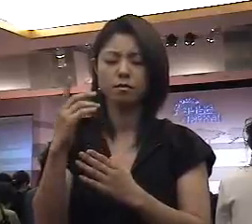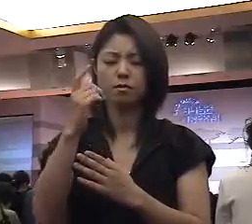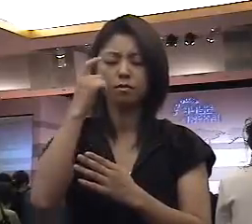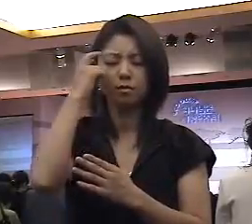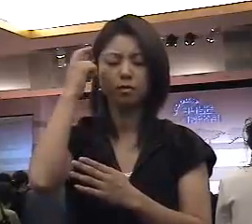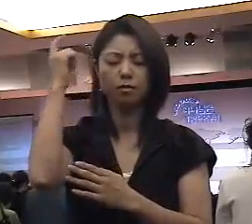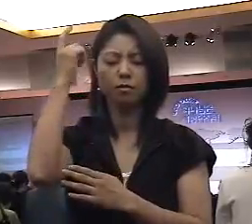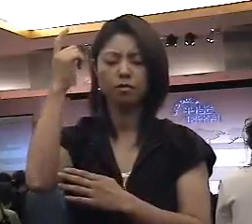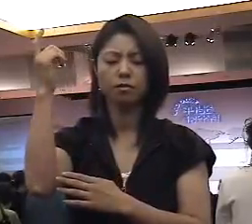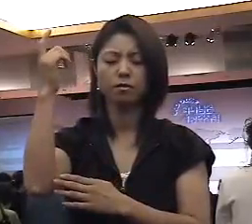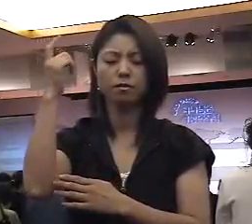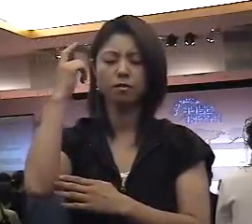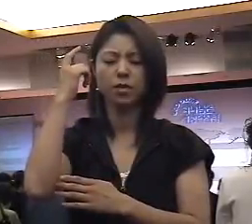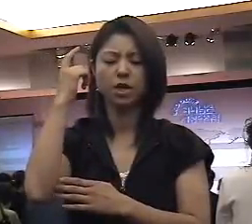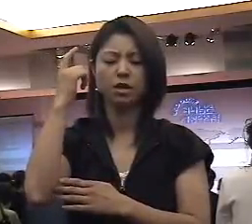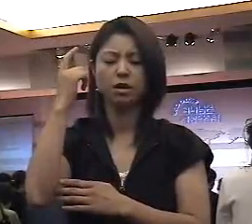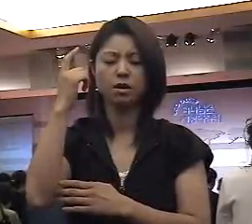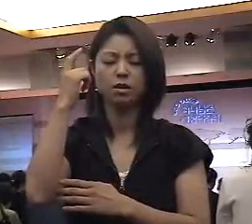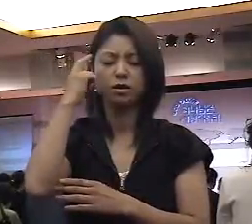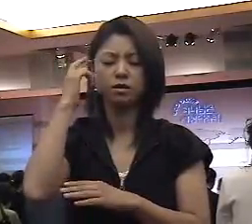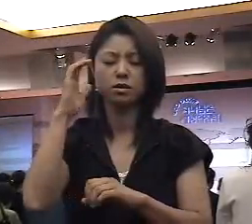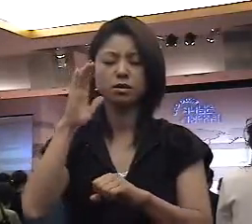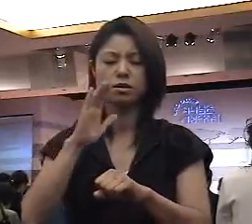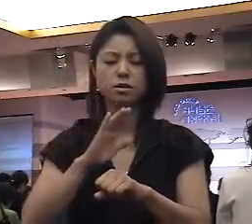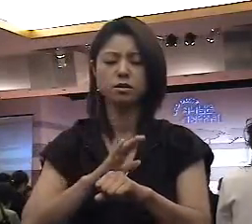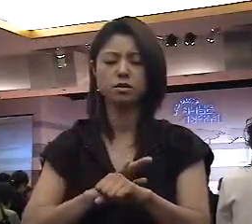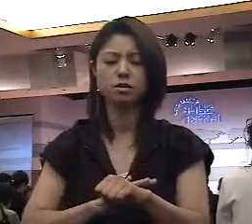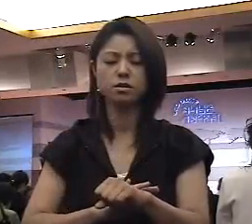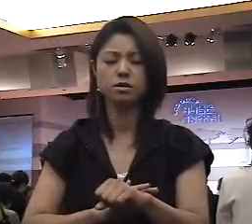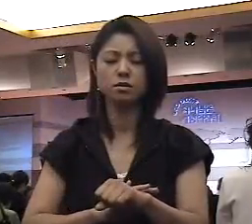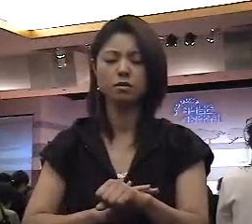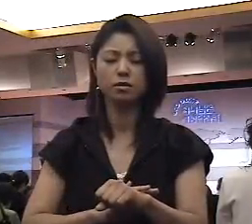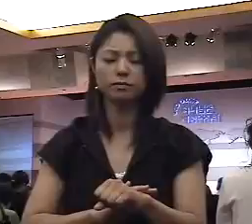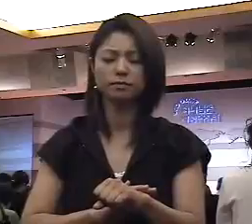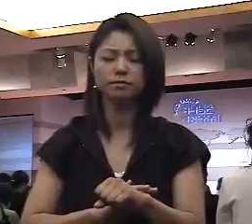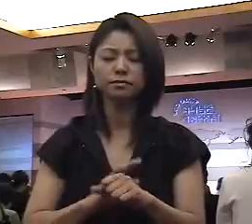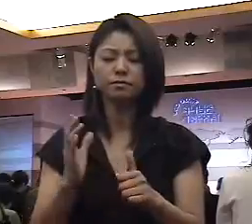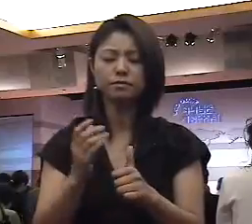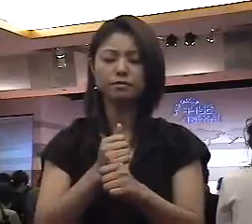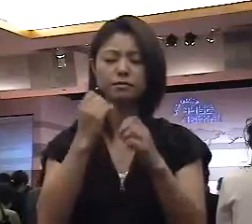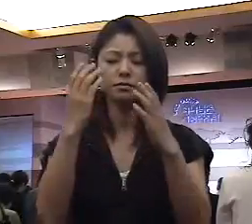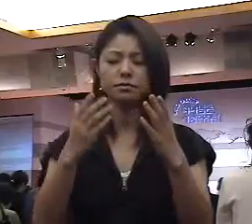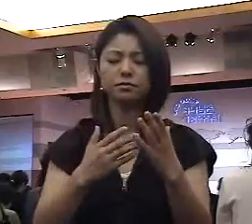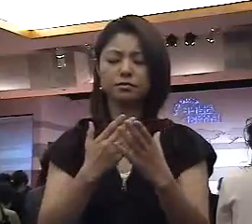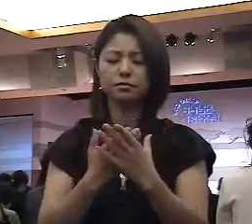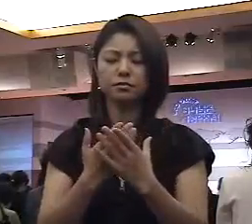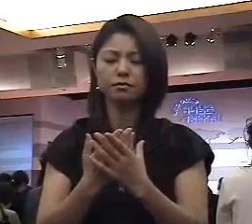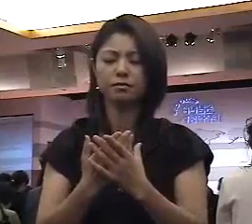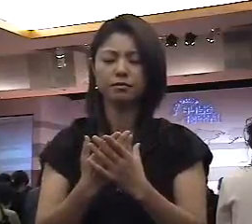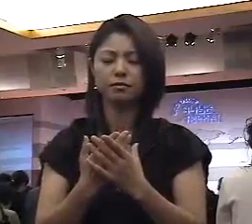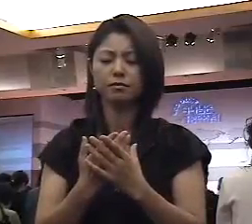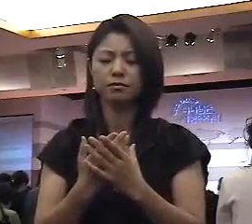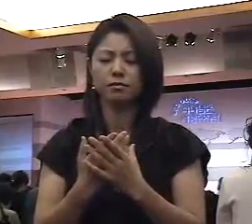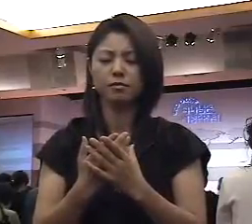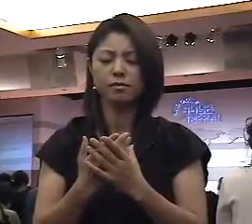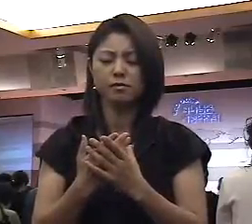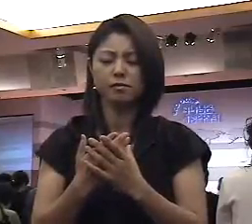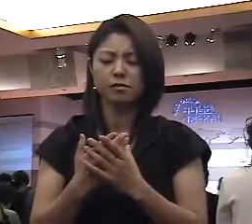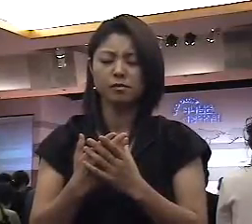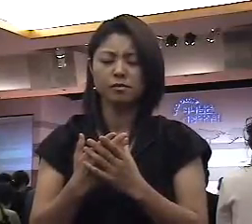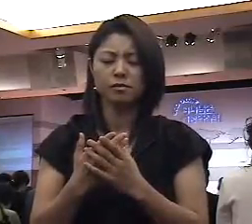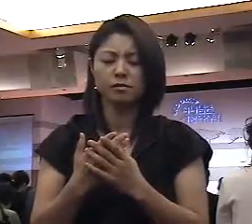지혜와 능력으로 붙들어 주시옵소서. 또한 부교육자, 장로님, 평신도 지도자들이 한 마음과 한